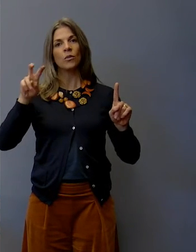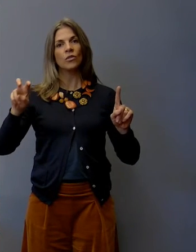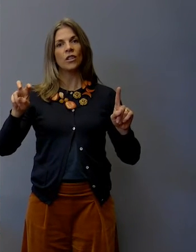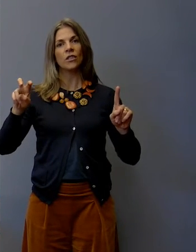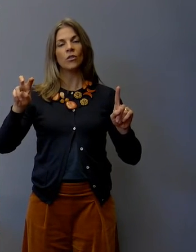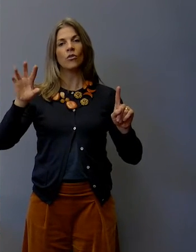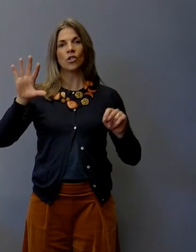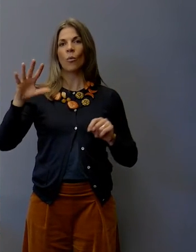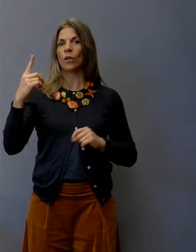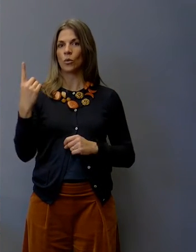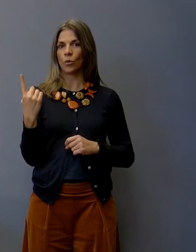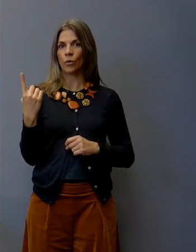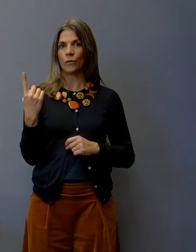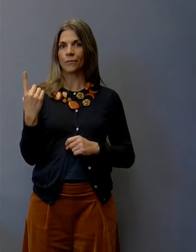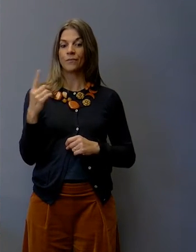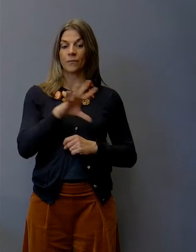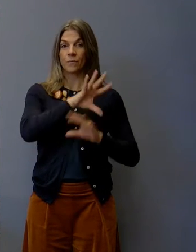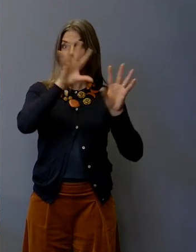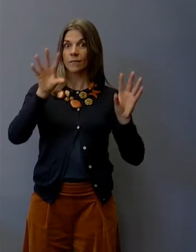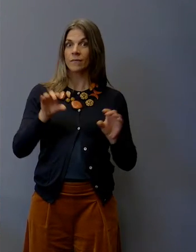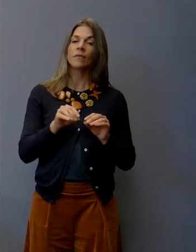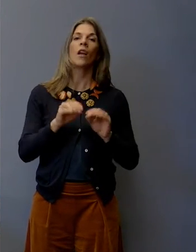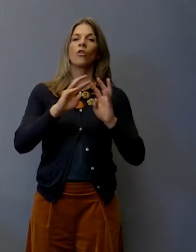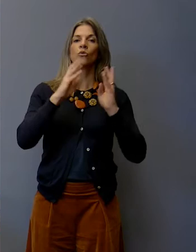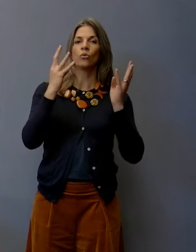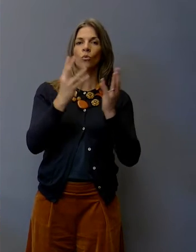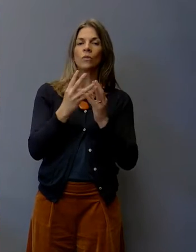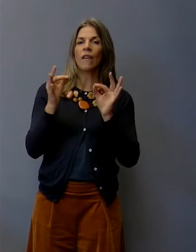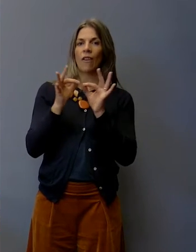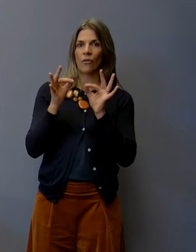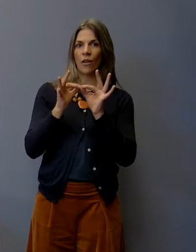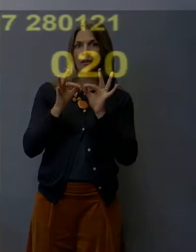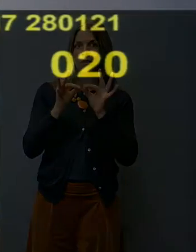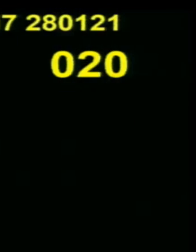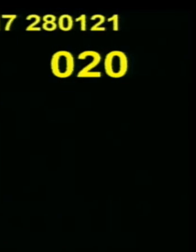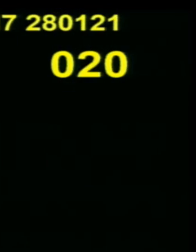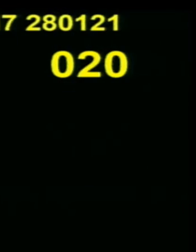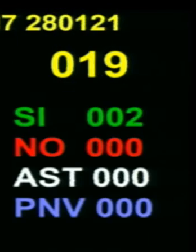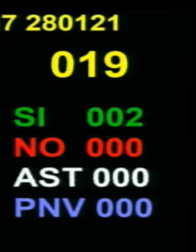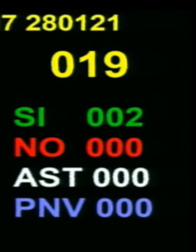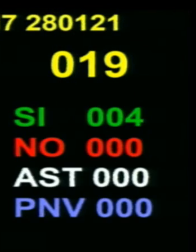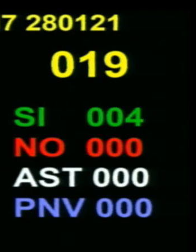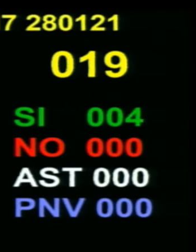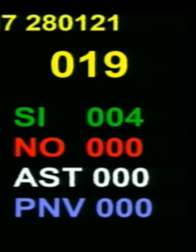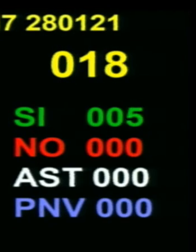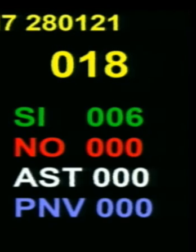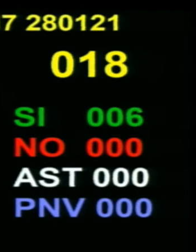251 tutti con parere favorevole della giunta si vota